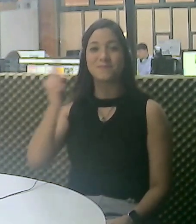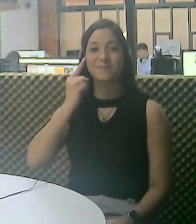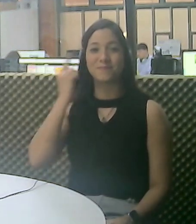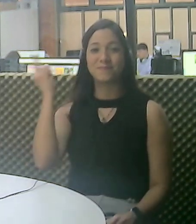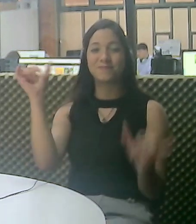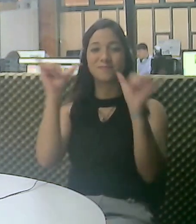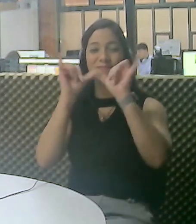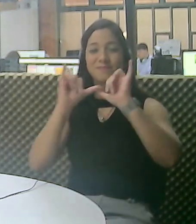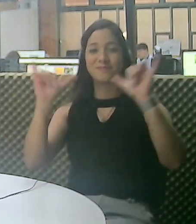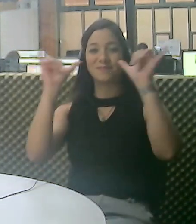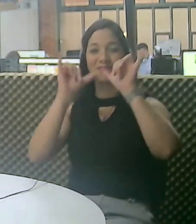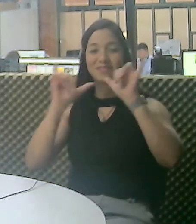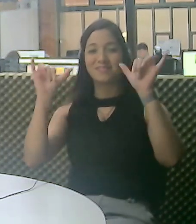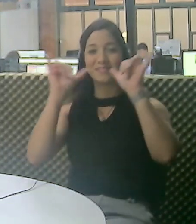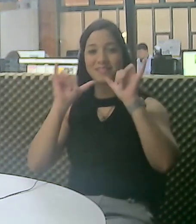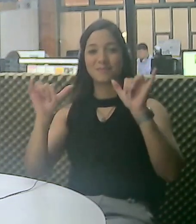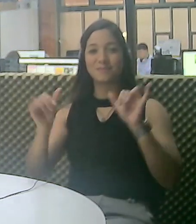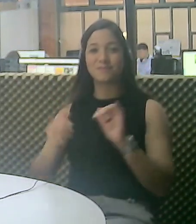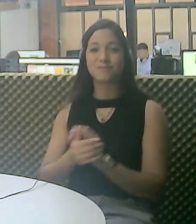Giro de